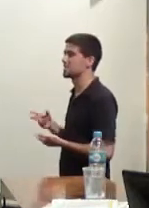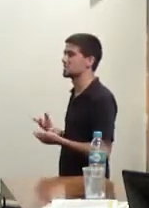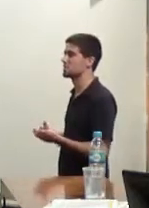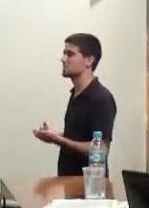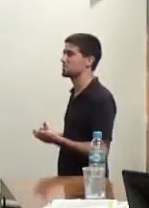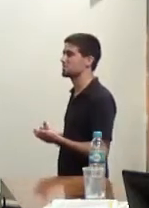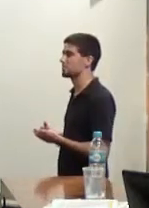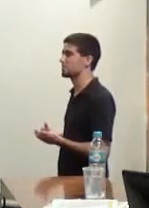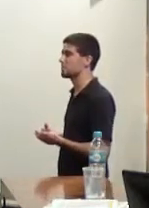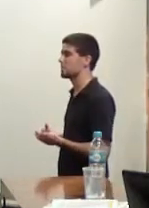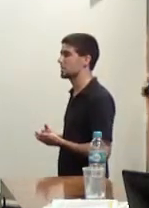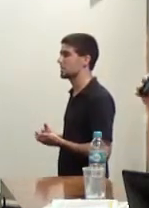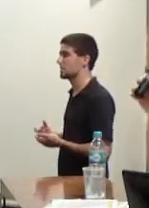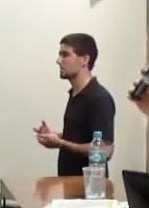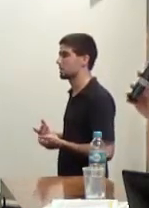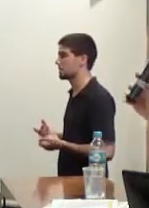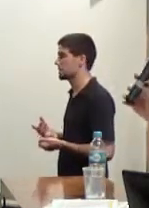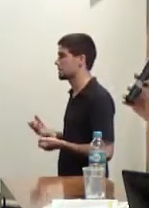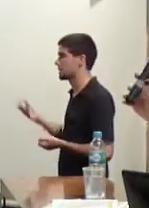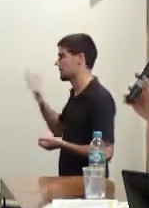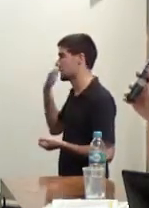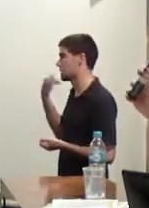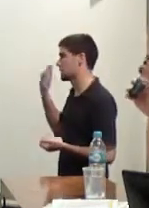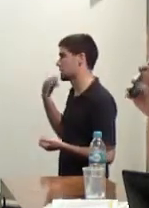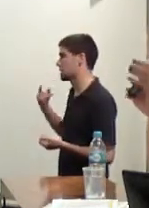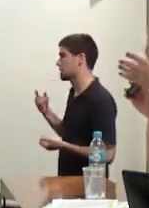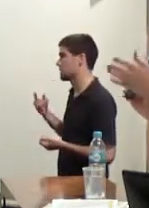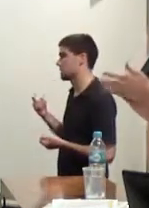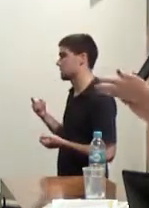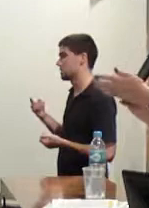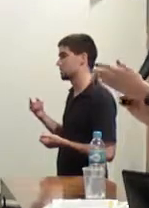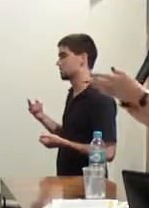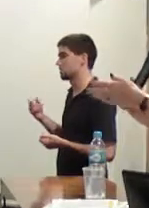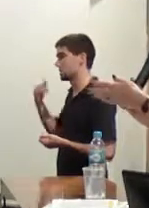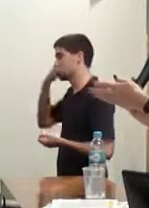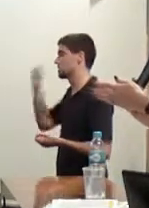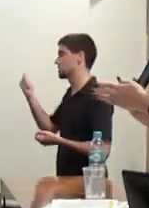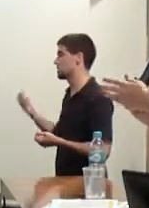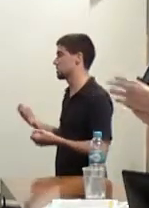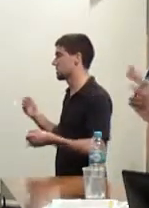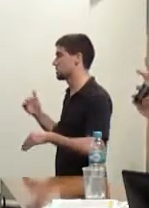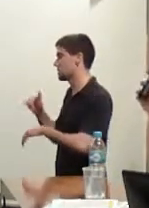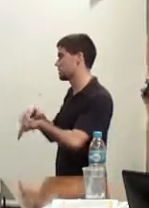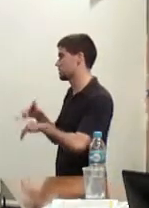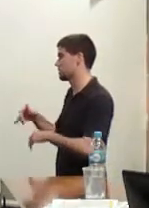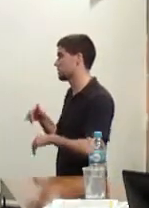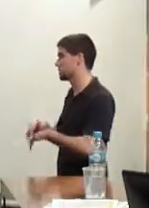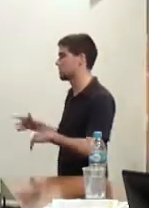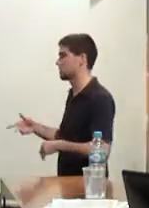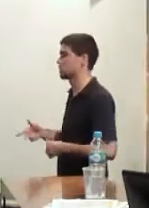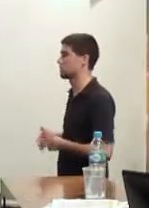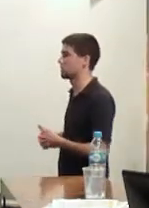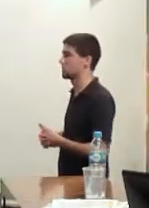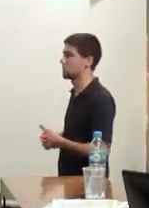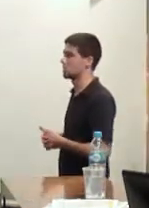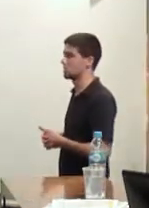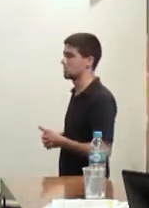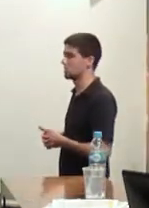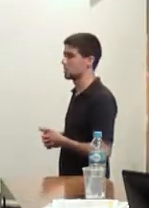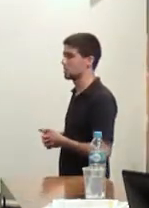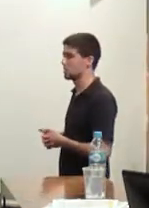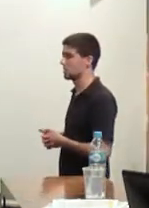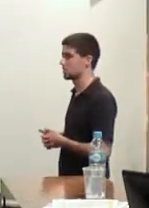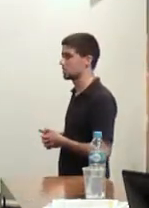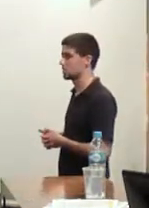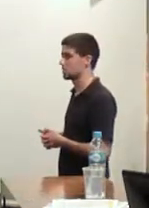ya estaba a cargo de la infraestructura del subte, y eso no se vincula con el traspaso. Siempre,